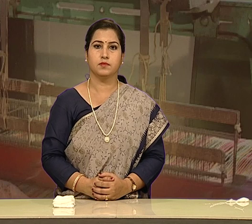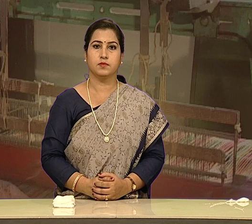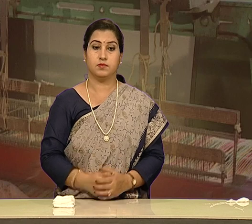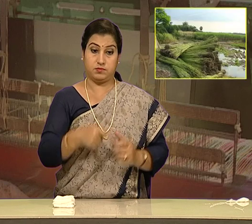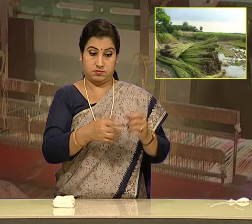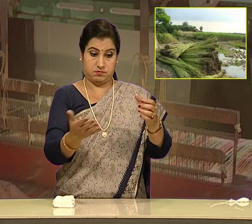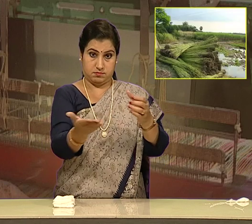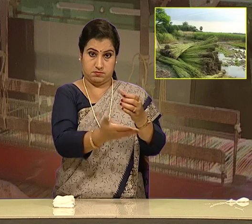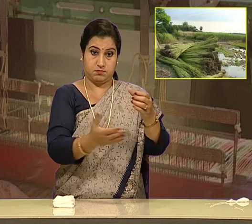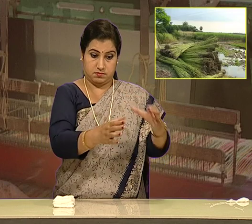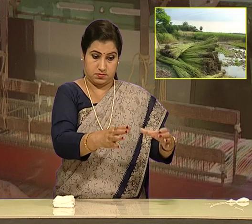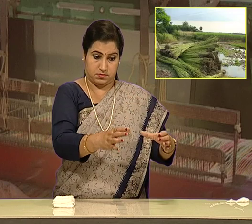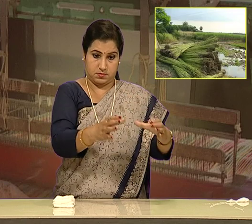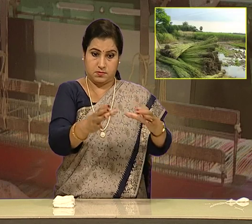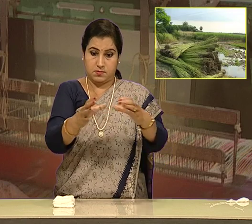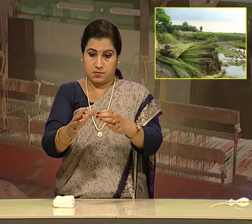कटाई के बाद तनों को